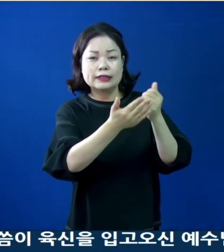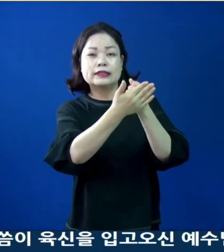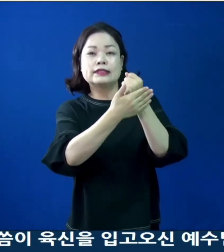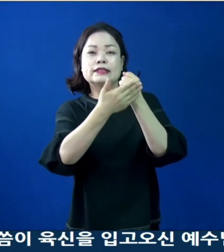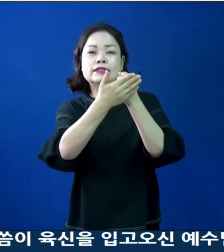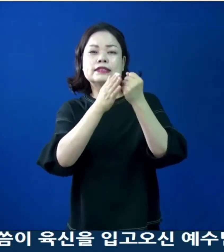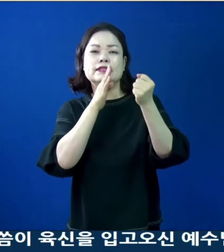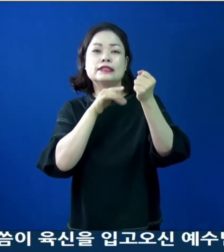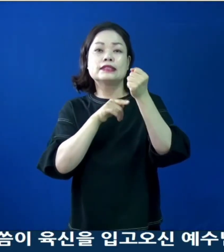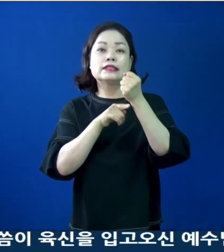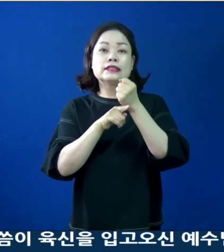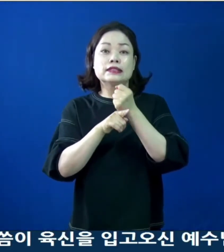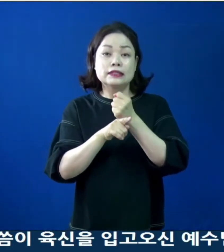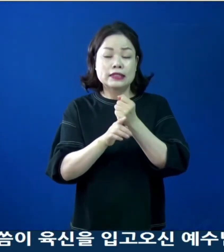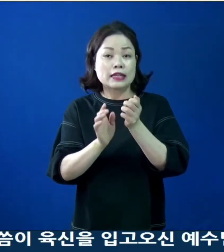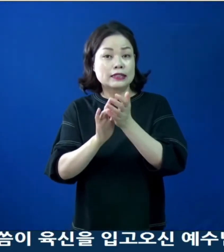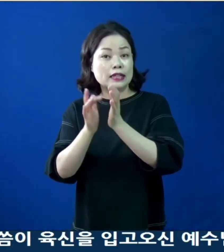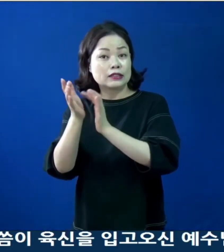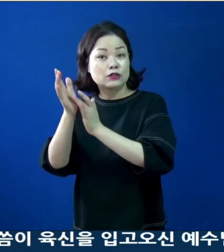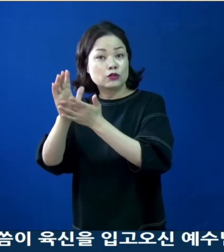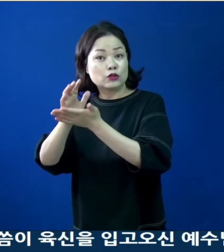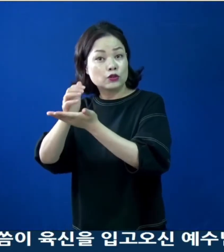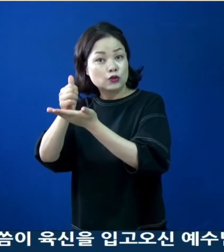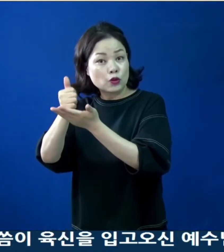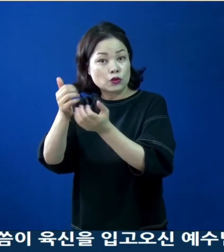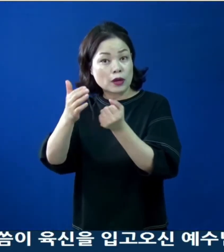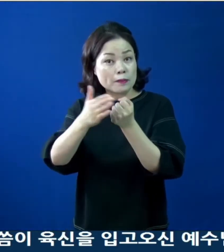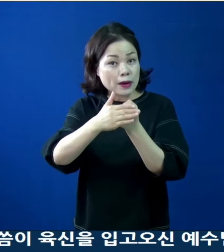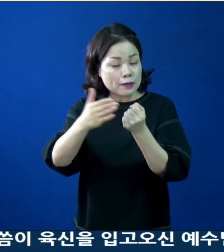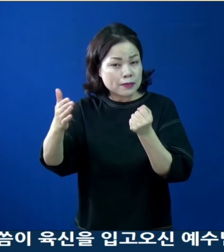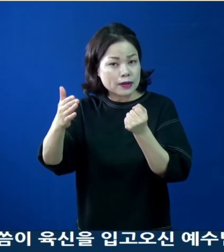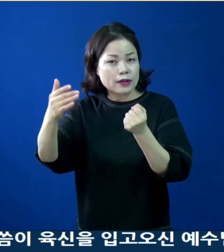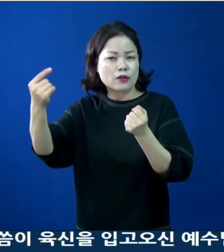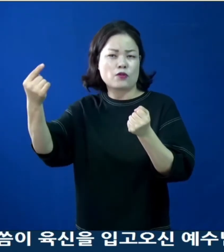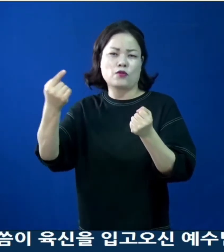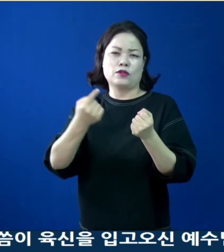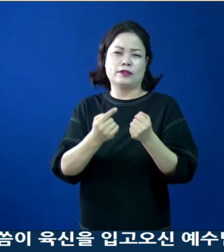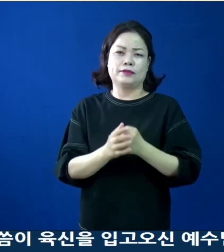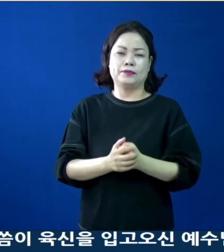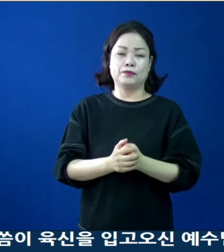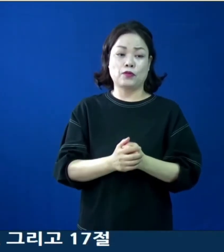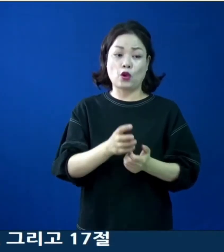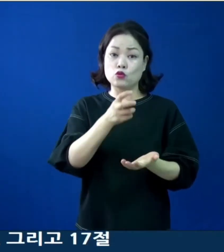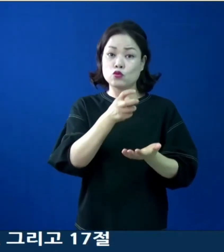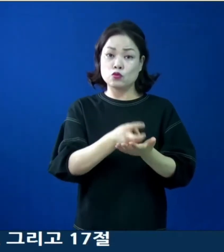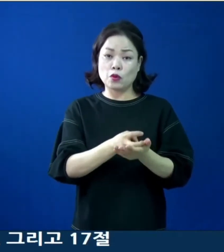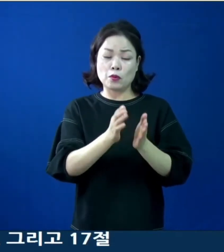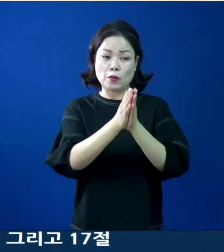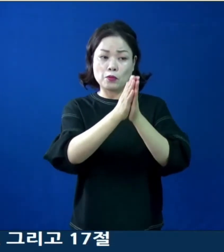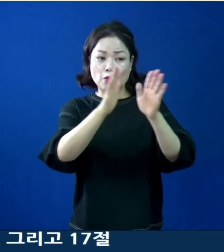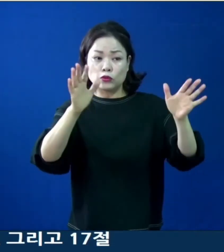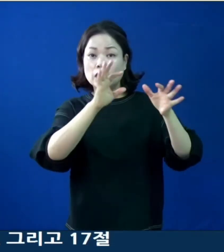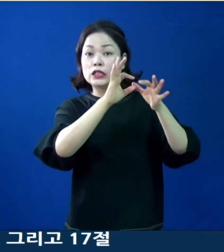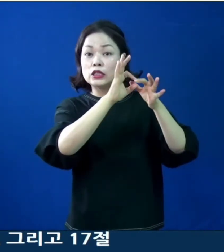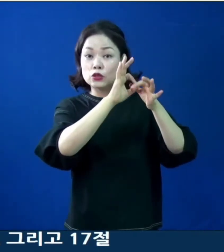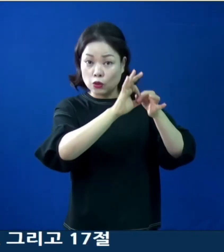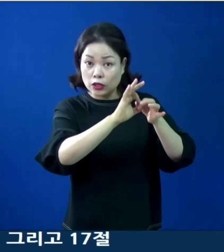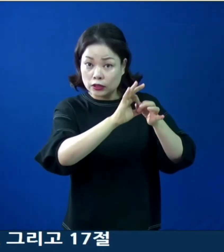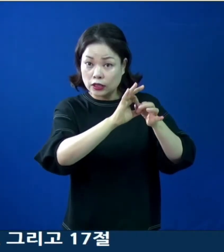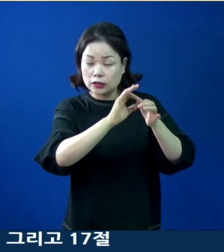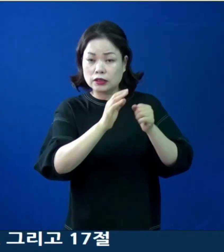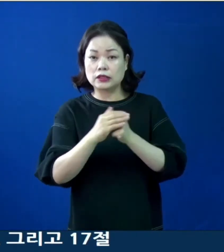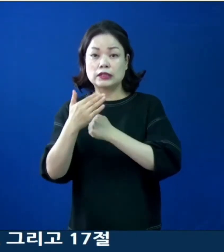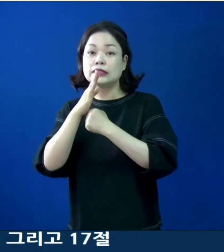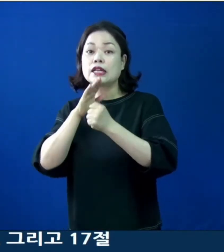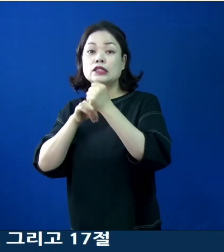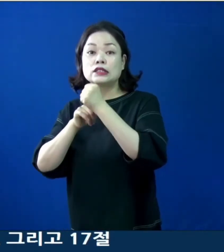은혜와 진리는 예수 그리스도로 말미암아 온 것이라. 율법은 모세를 통해서 왔지만 은혜와 진리는